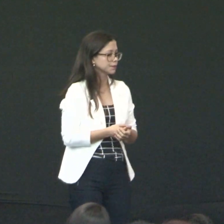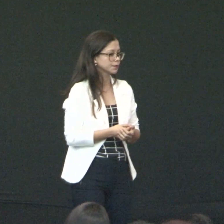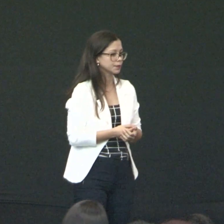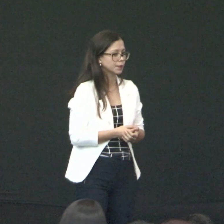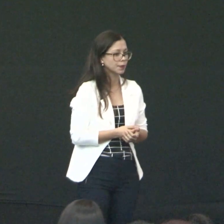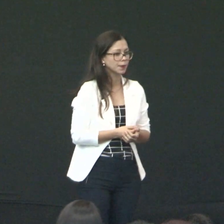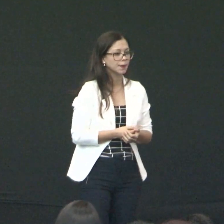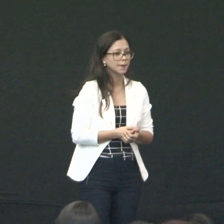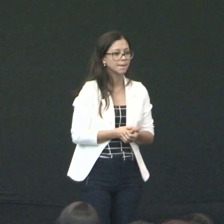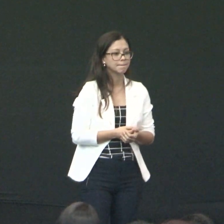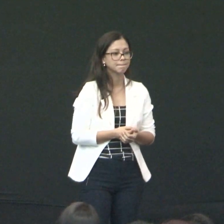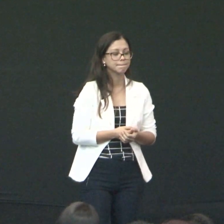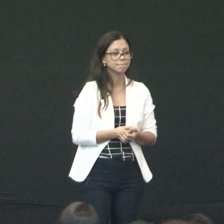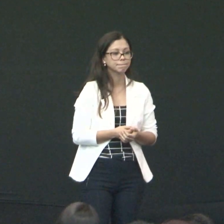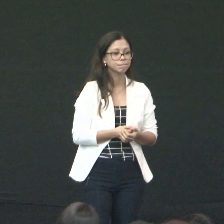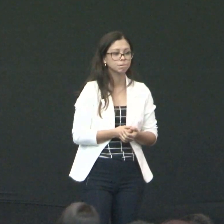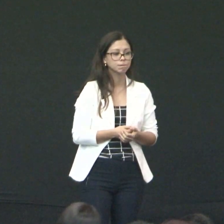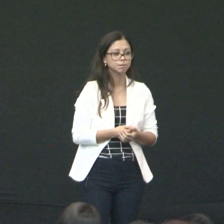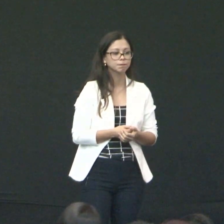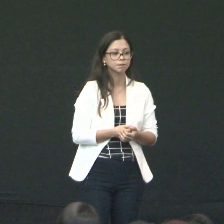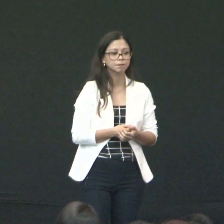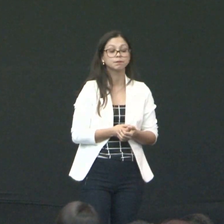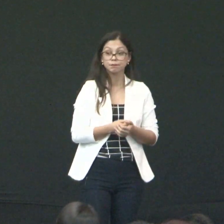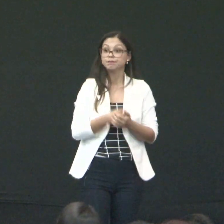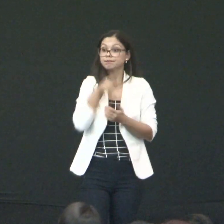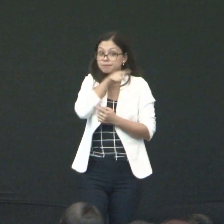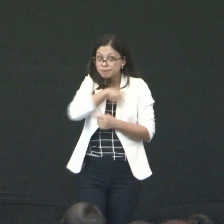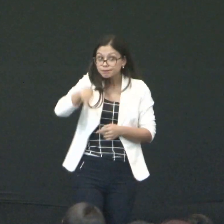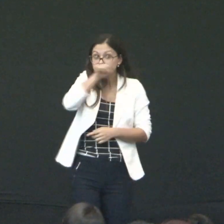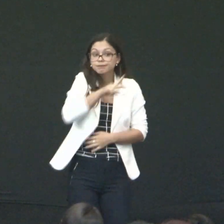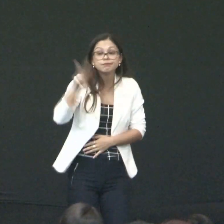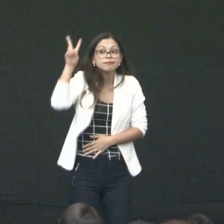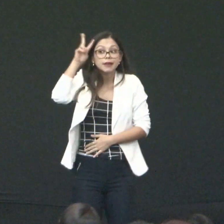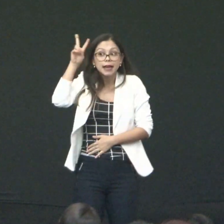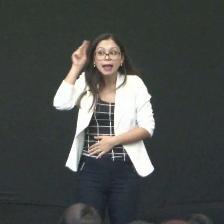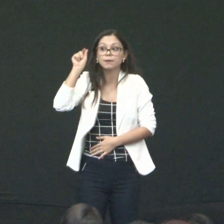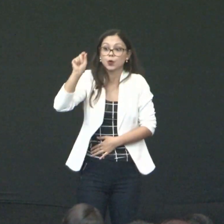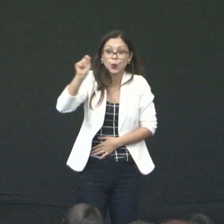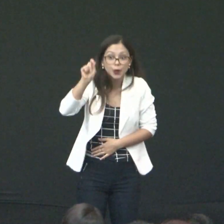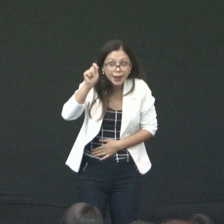há alguns anos atrás, em 1993.